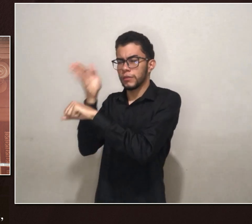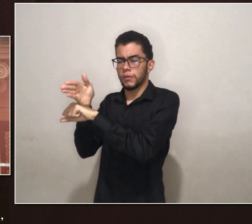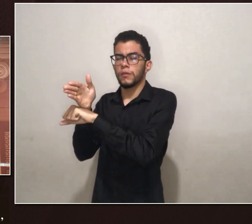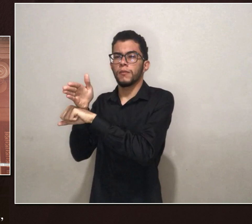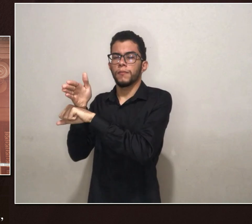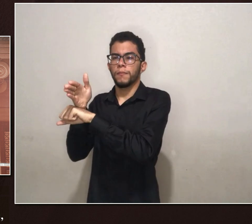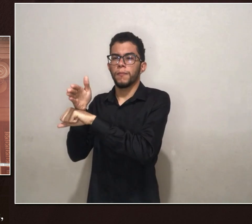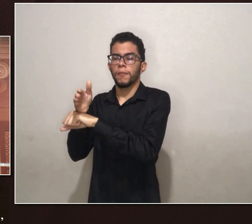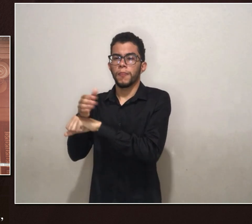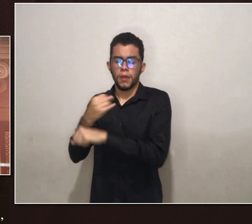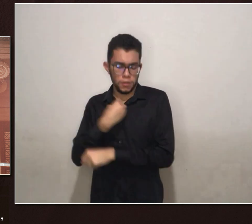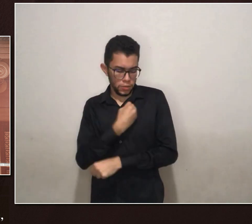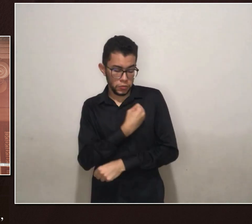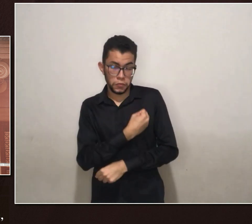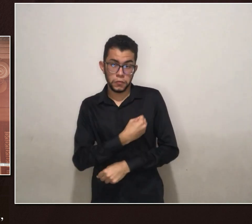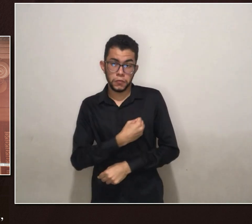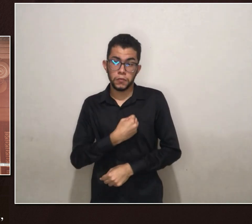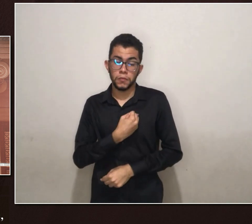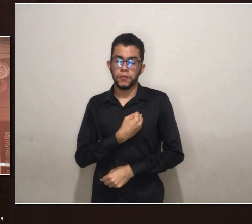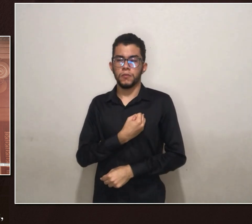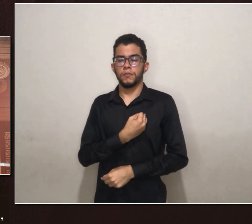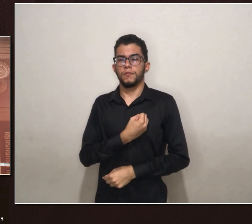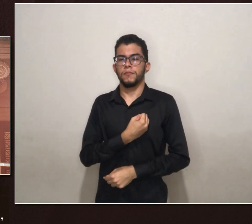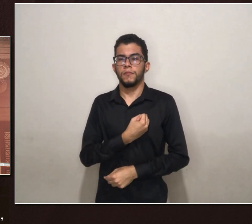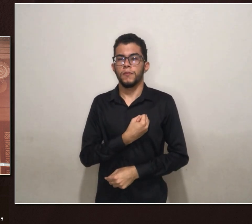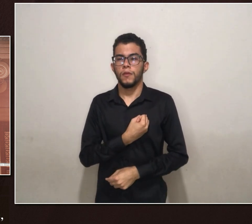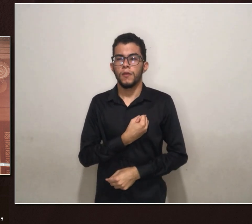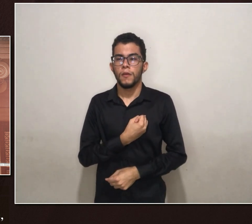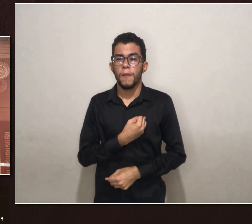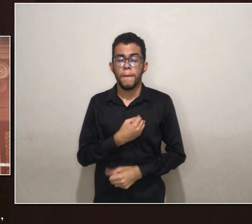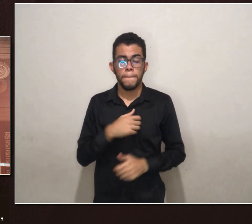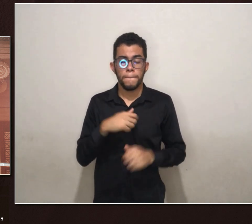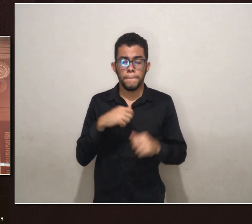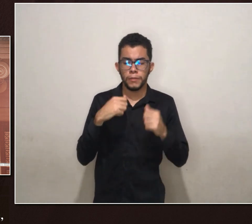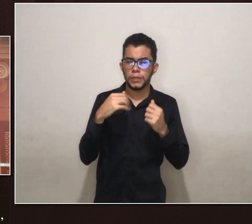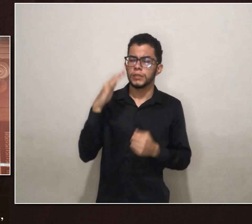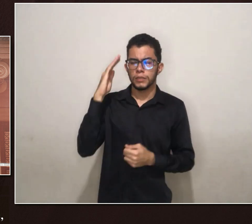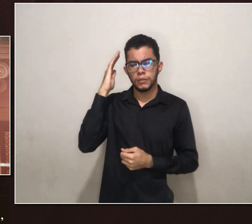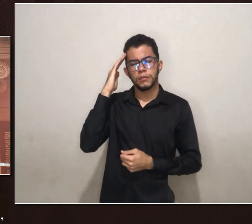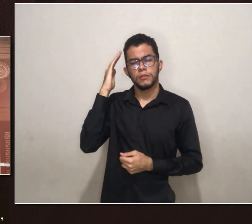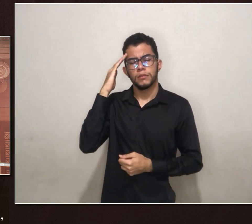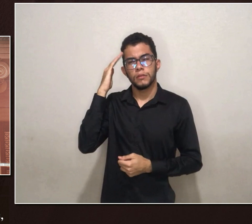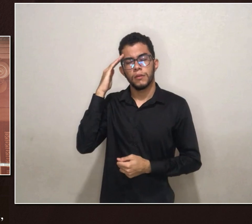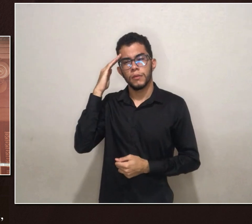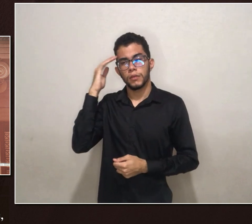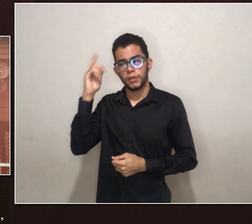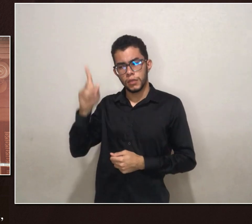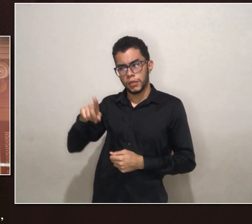administração de Deus, o que falta fazer após a ascensão de Cristo, tem